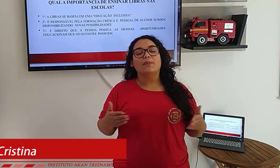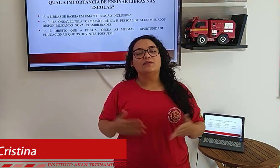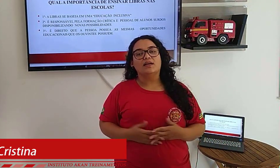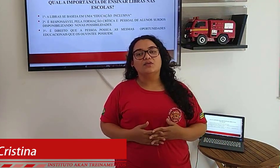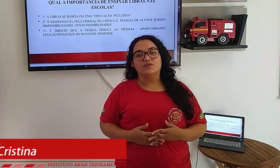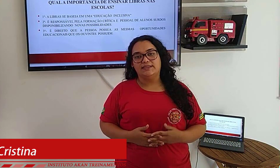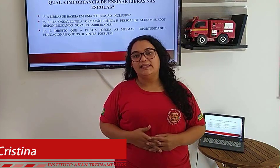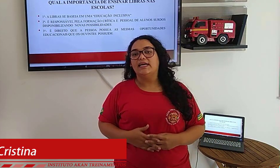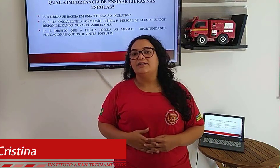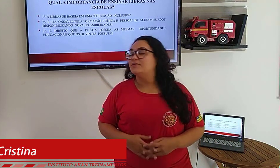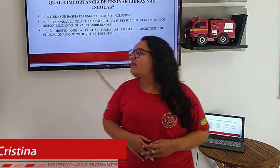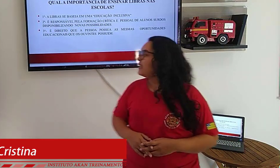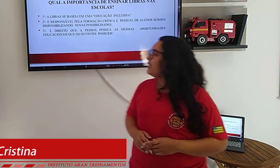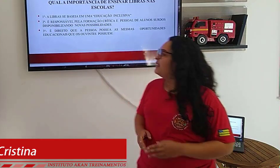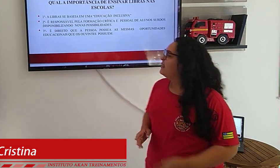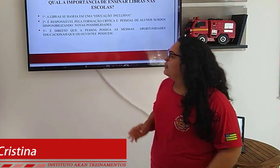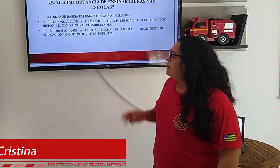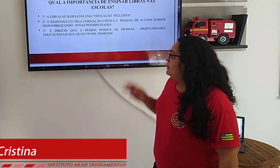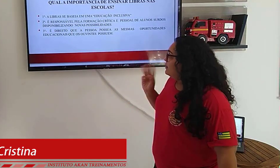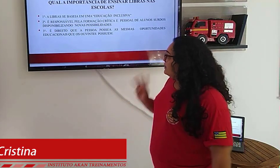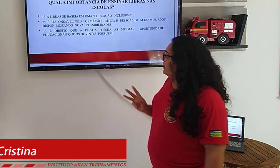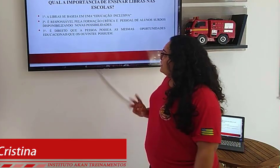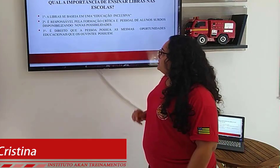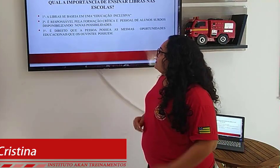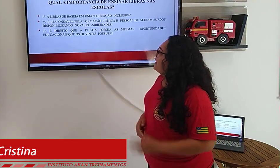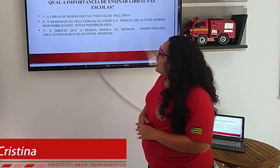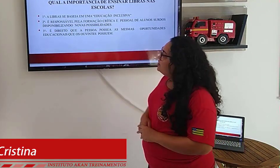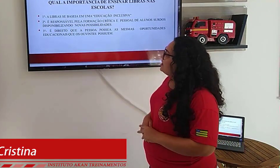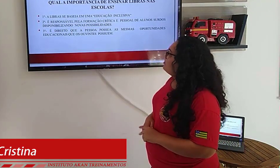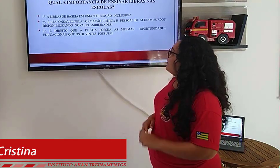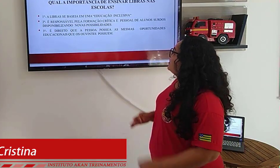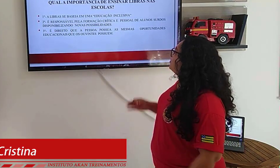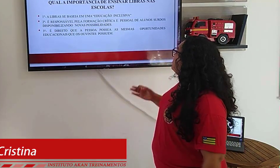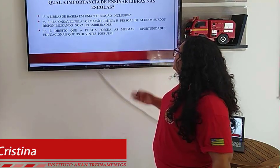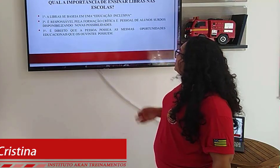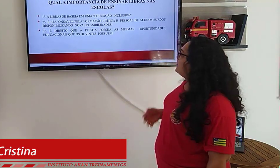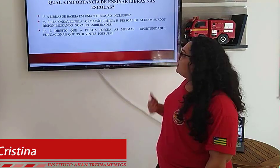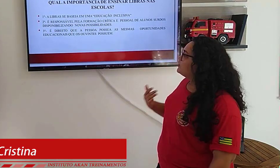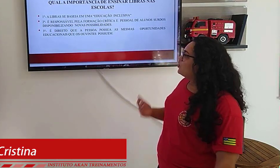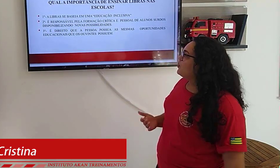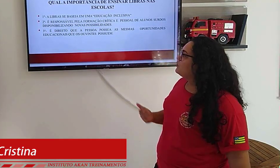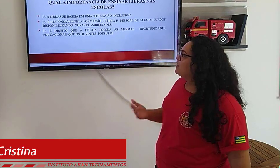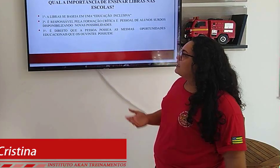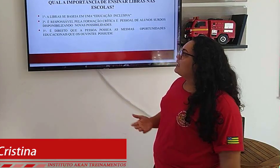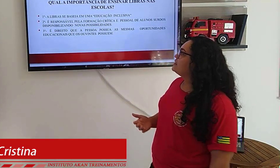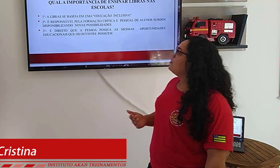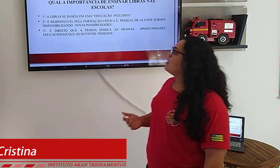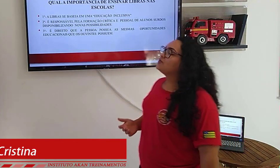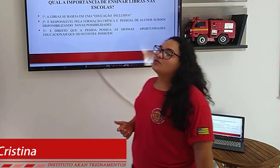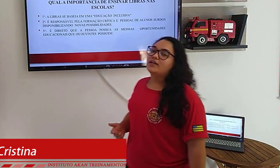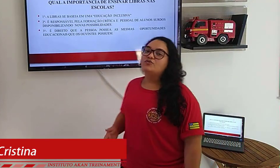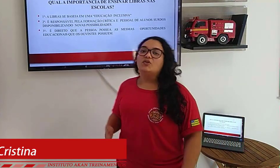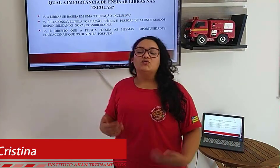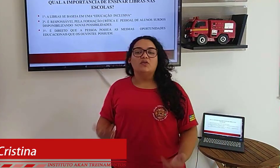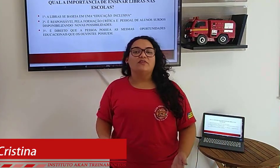na sociedade. 3. É direito que a pessoa possua as mesmas oportunidades educacionais do que os ouvintes